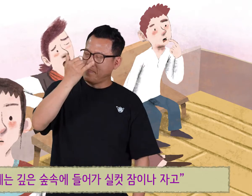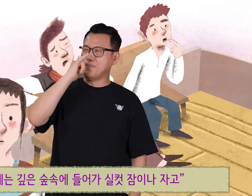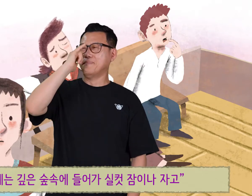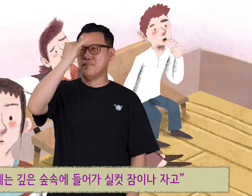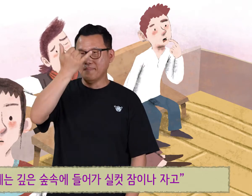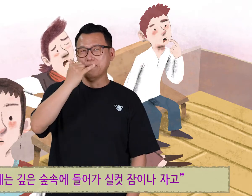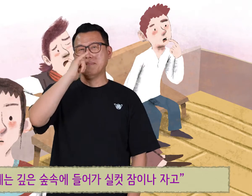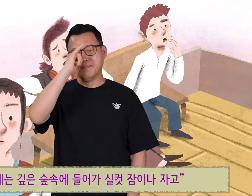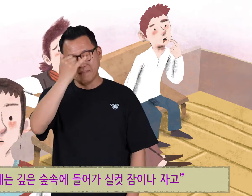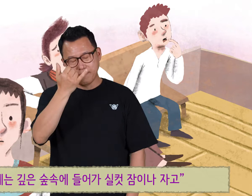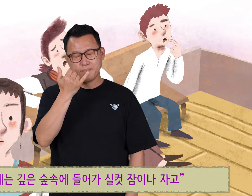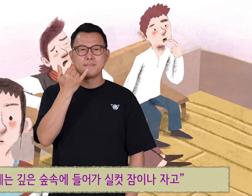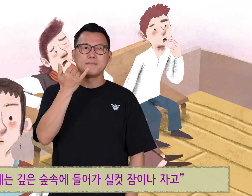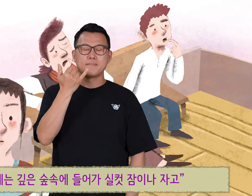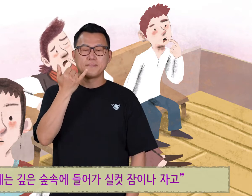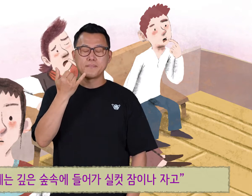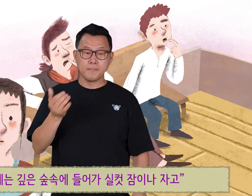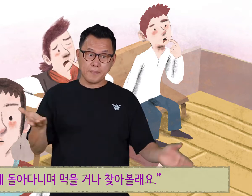자고